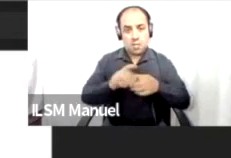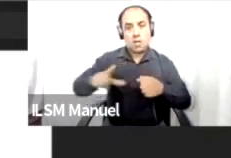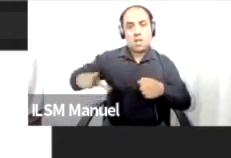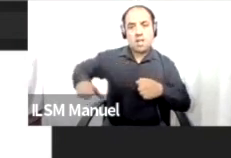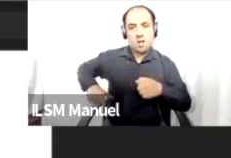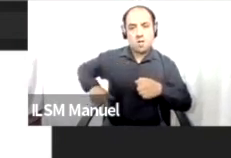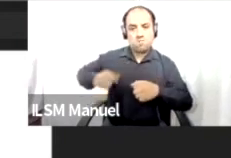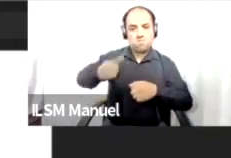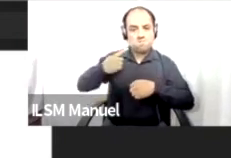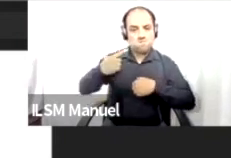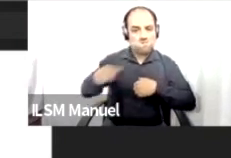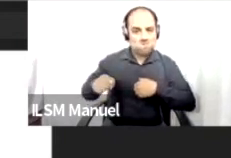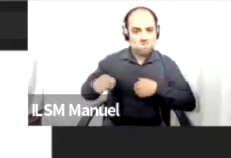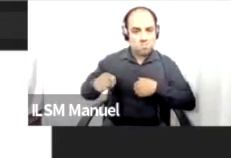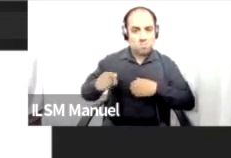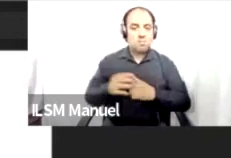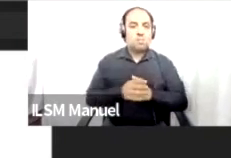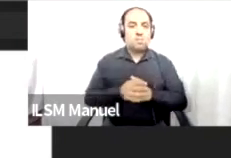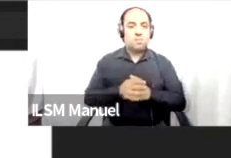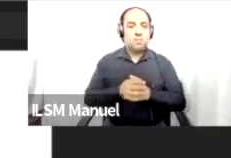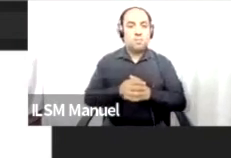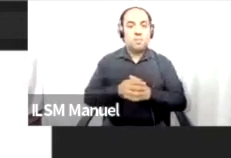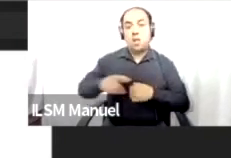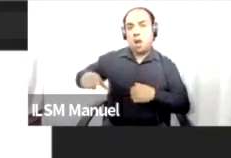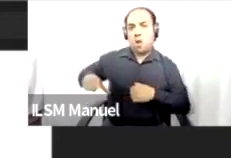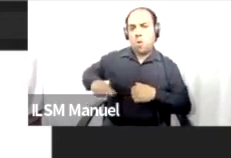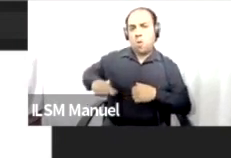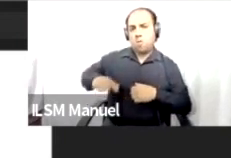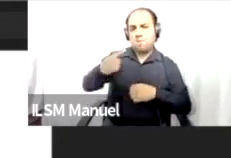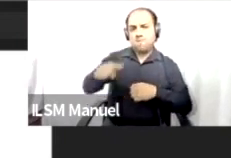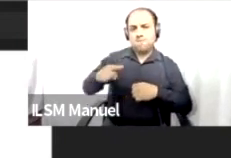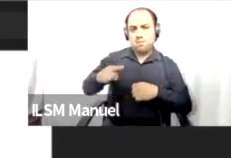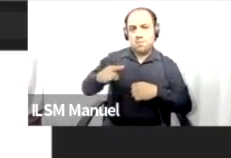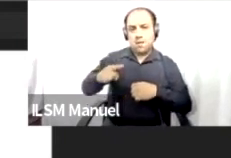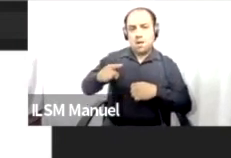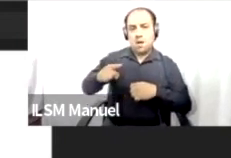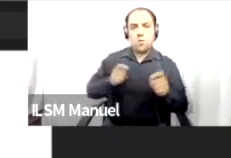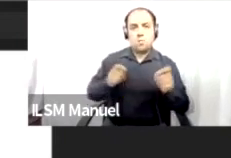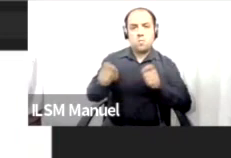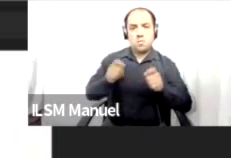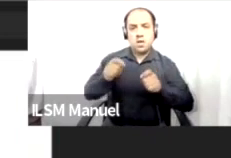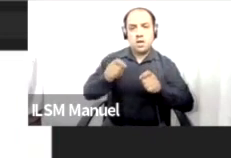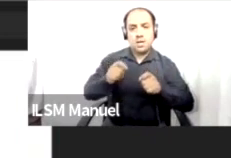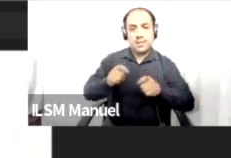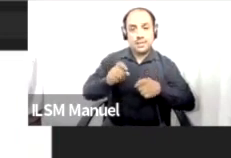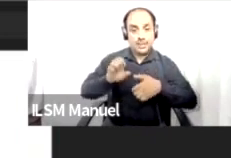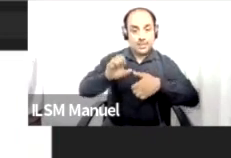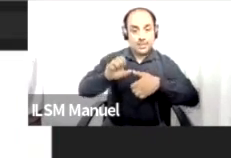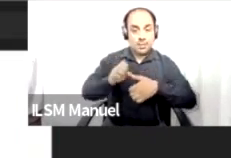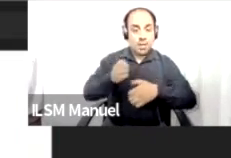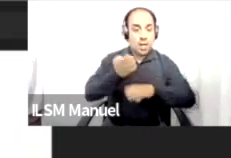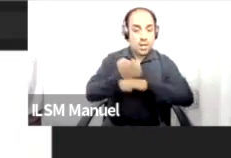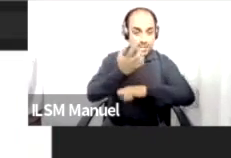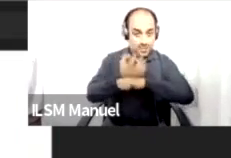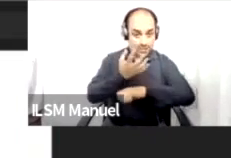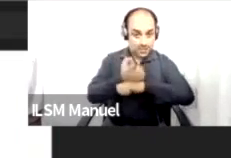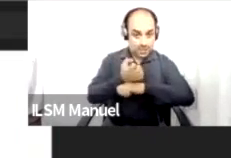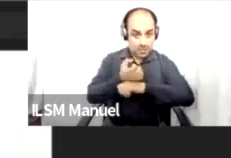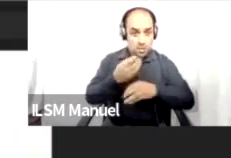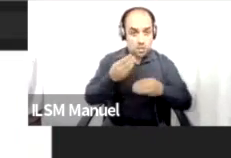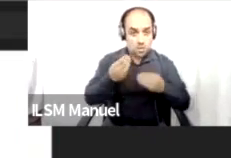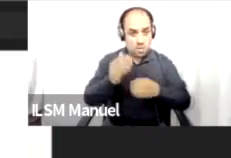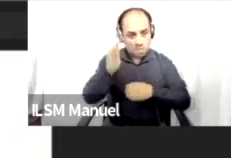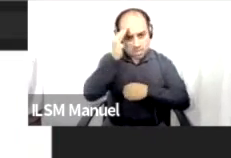autoritarios, dictaduras auspiciadas por el norte, principalmente por Estados Unidos, y creo que ahí pensar